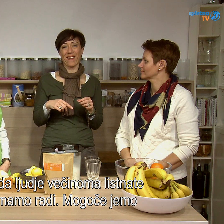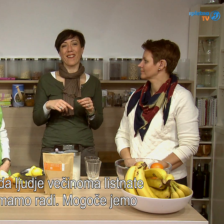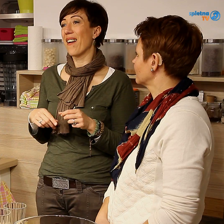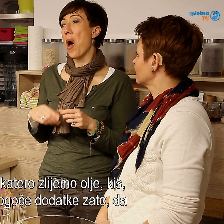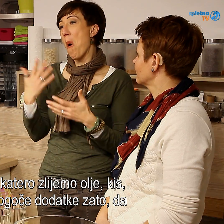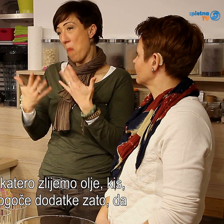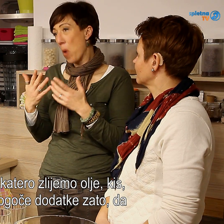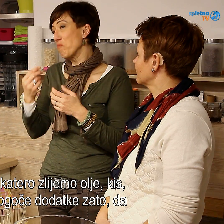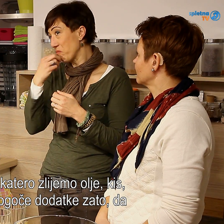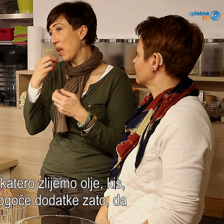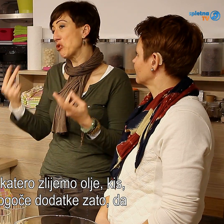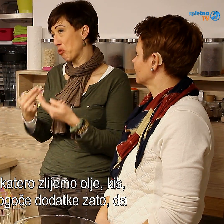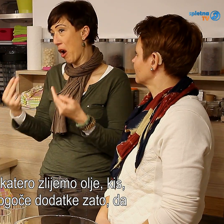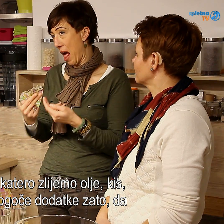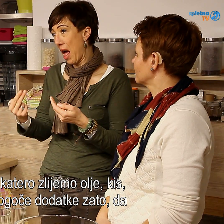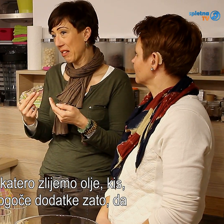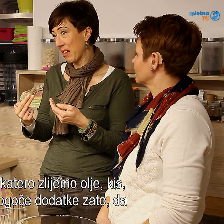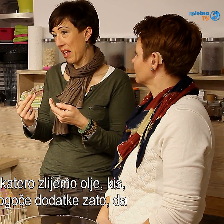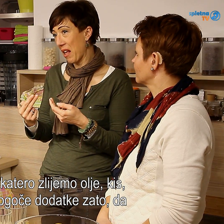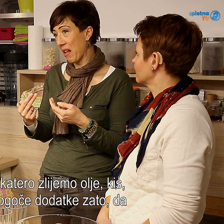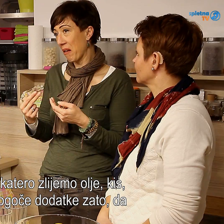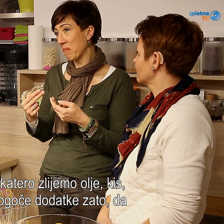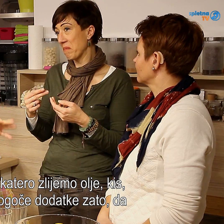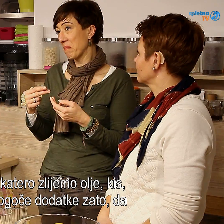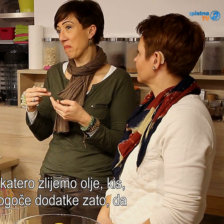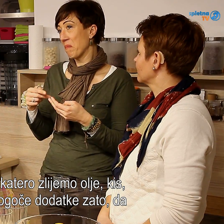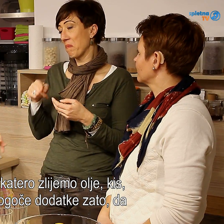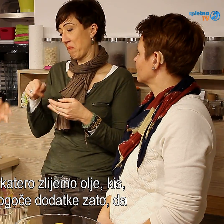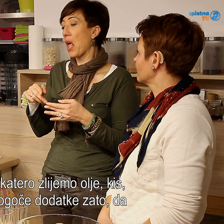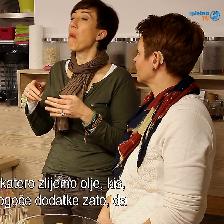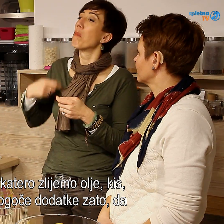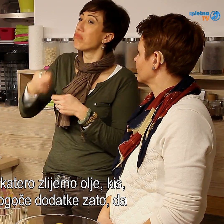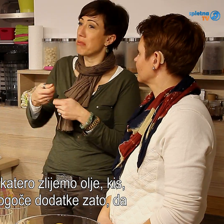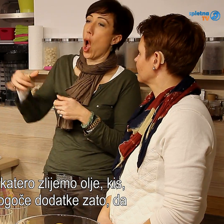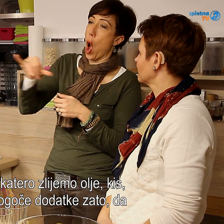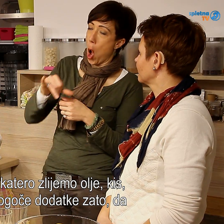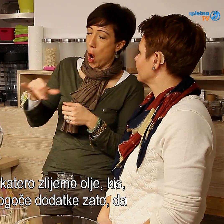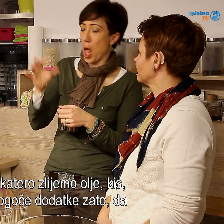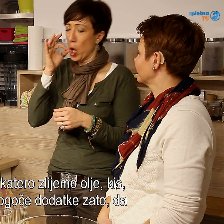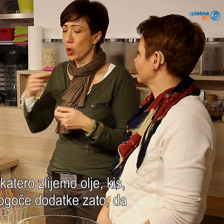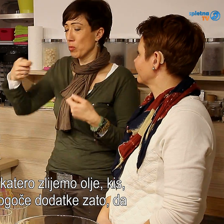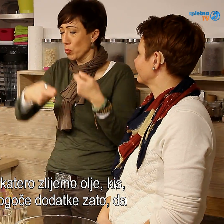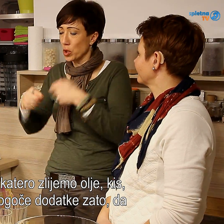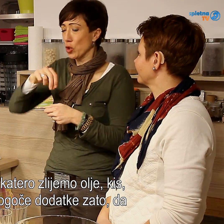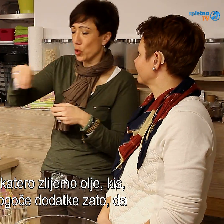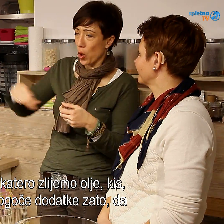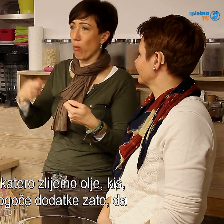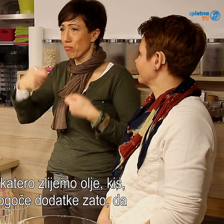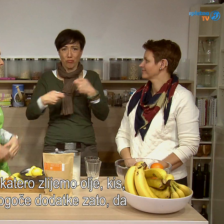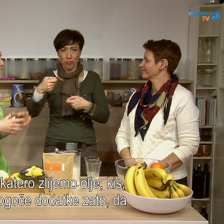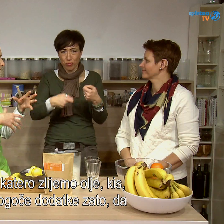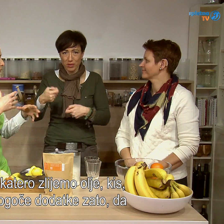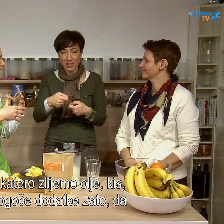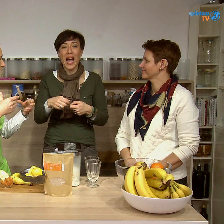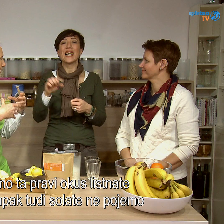Mogoče jemo solato, na katero zlijemo olje, kis, sol, vse mogoče